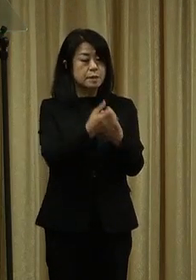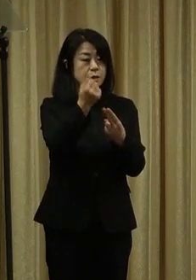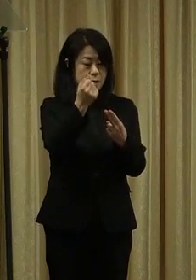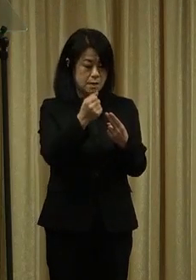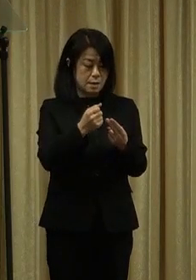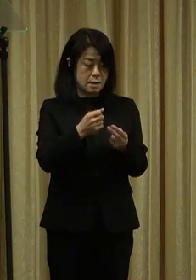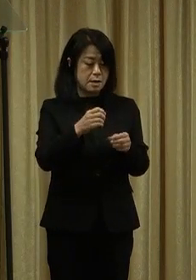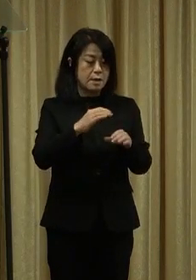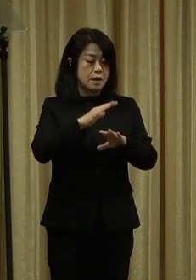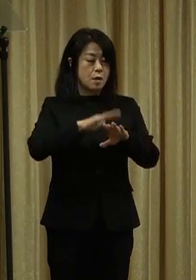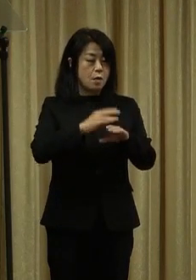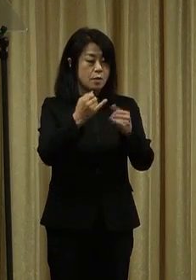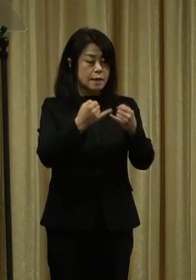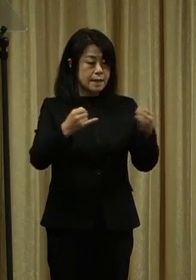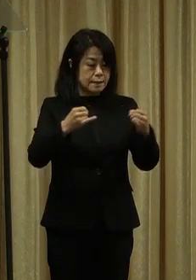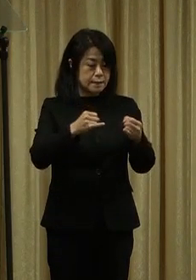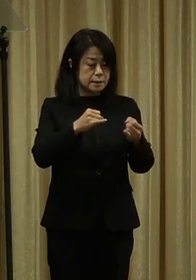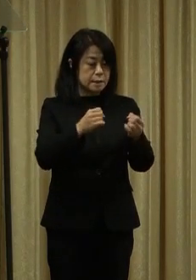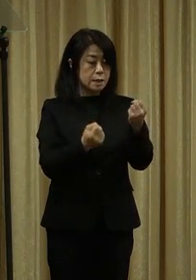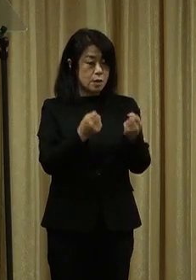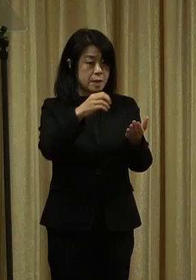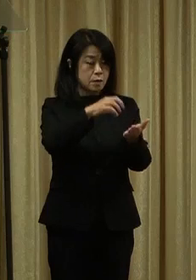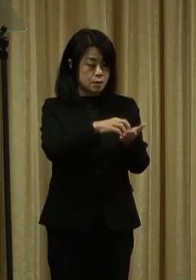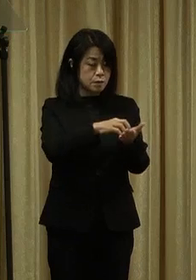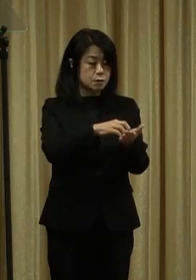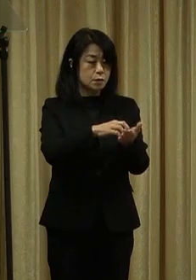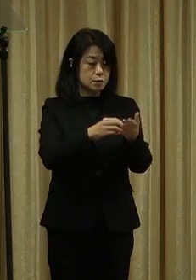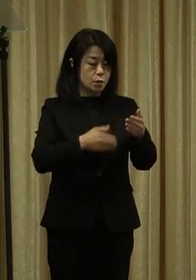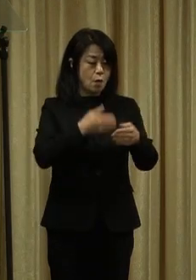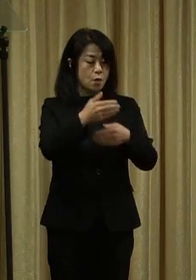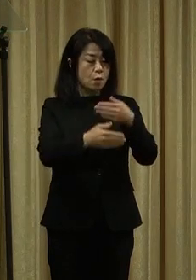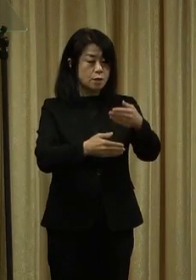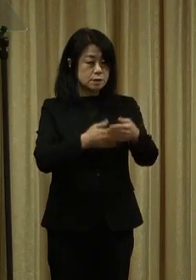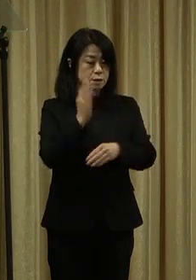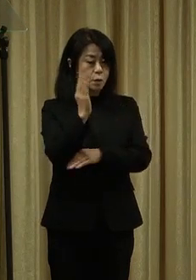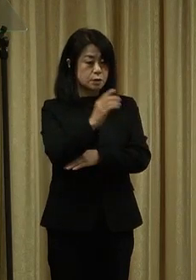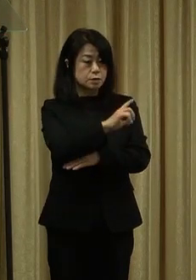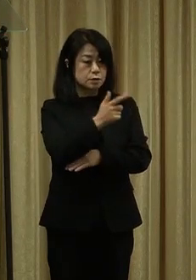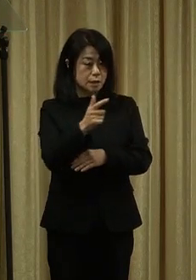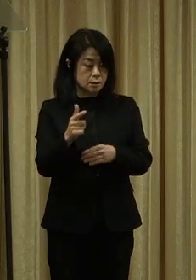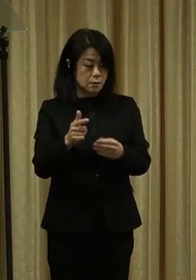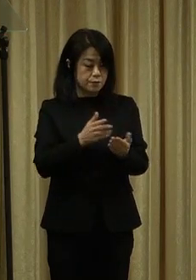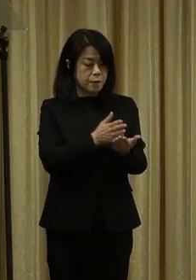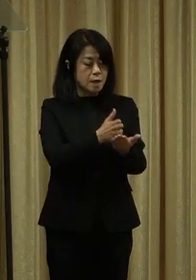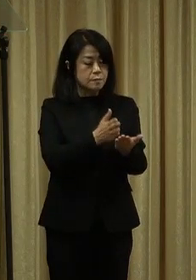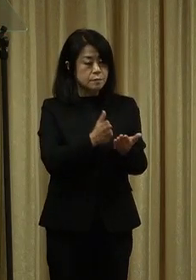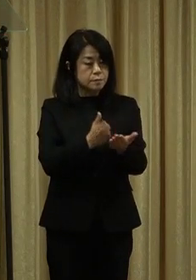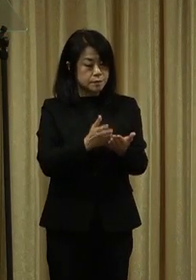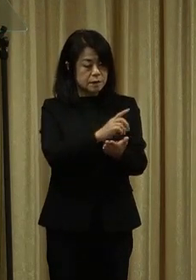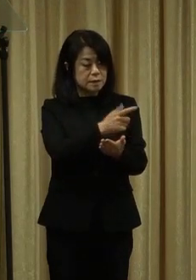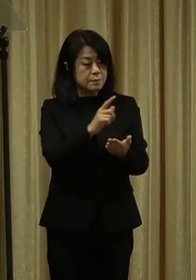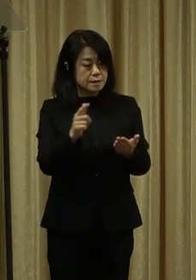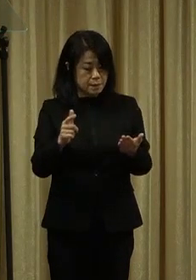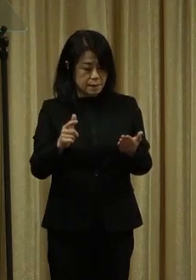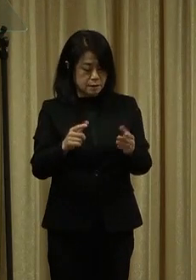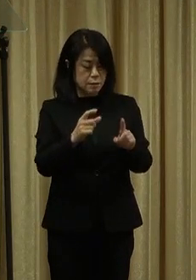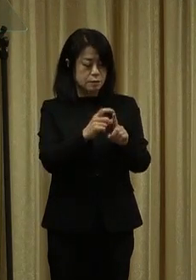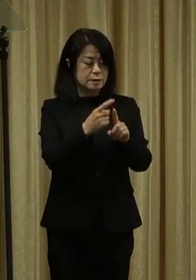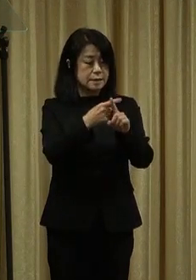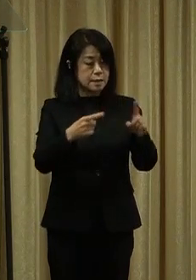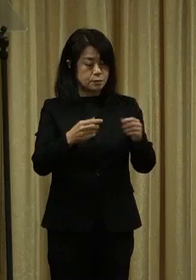インでの免許証更新時講習への対応など、さまざまな分野の DX を推進してまい